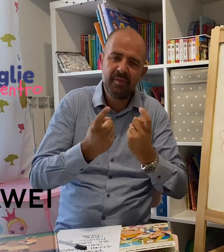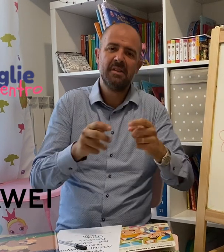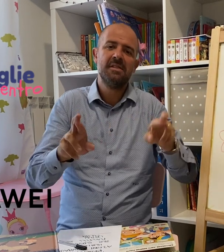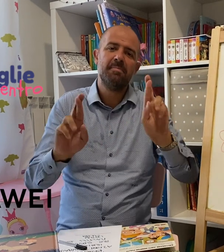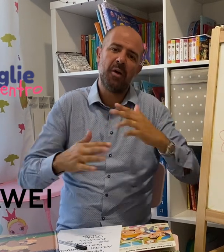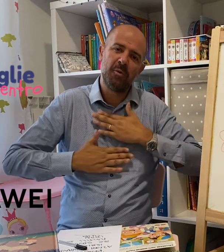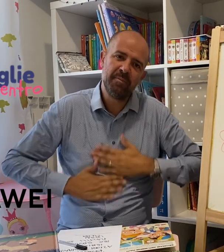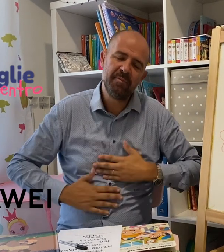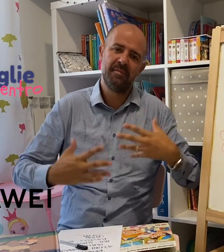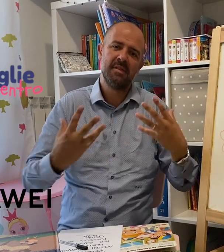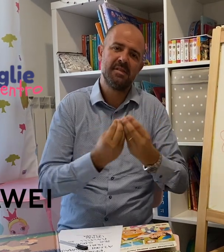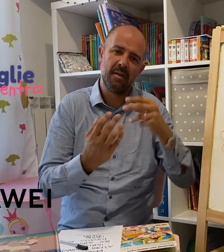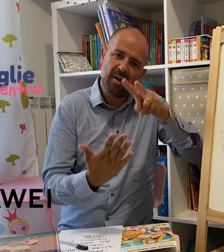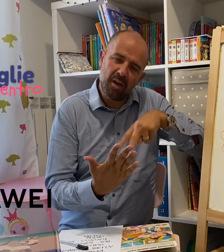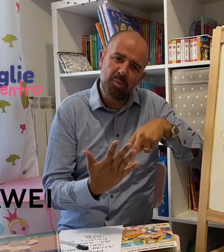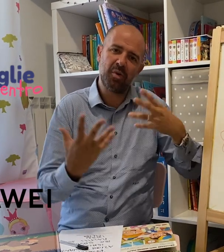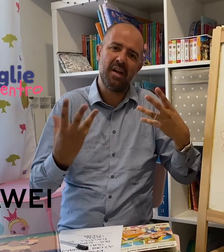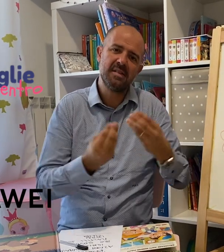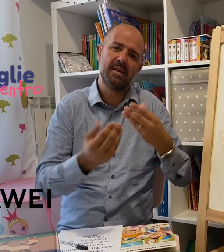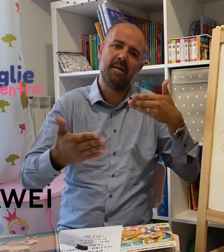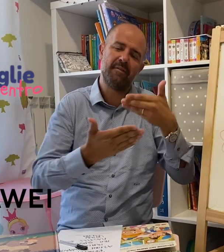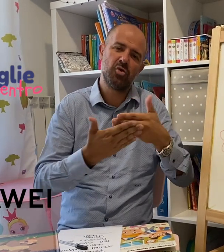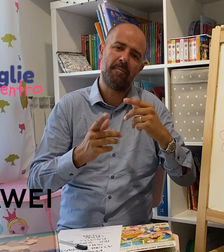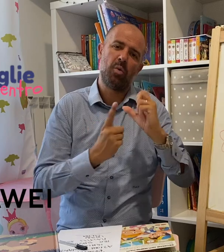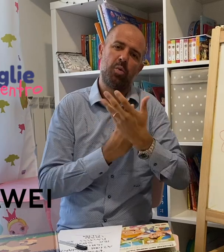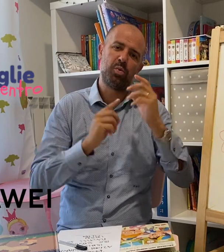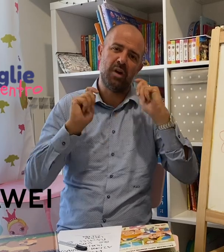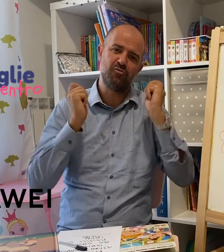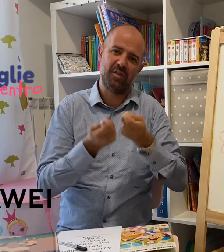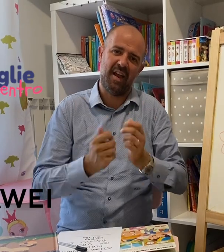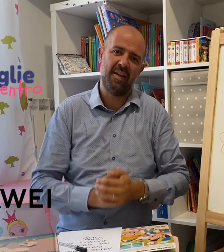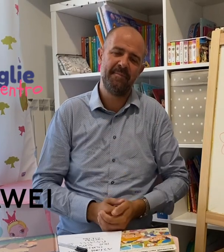però insieme a lettura insieme a prima programma generale.